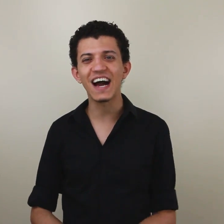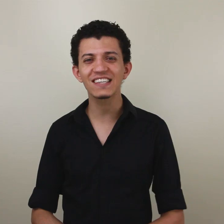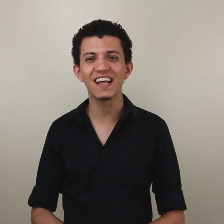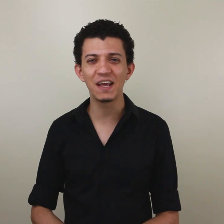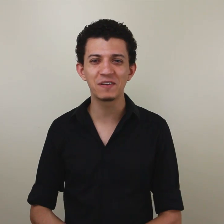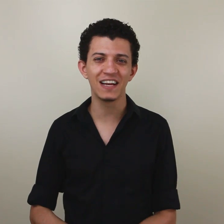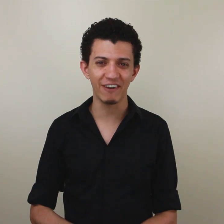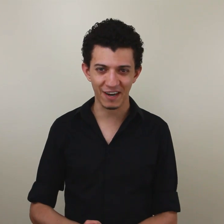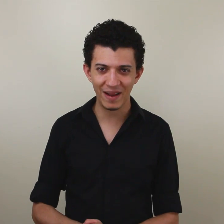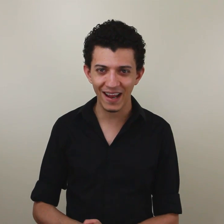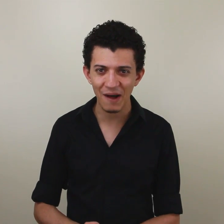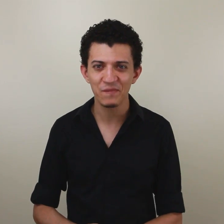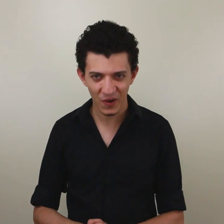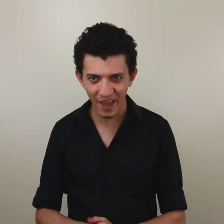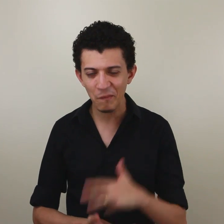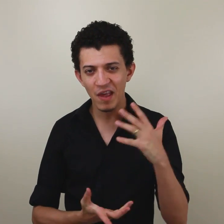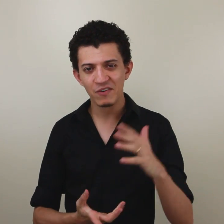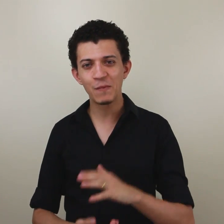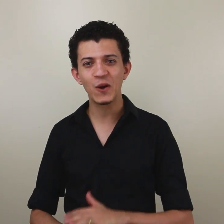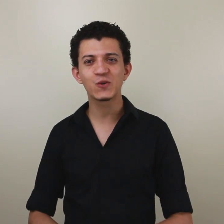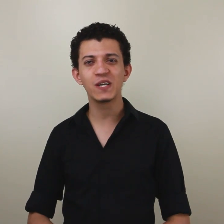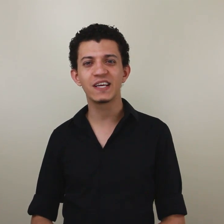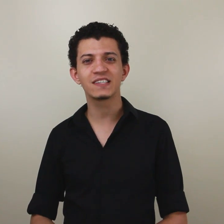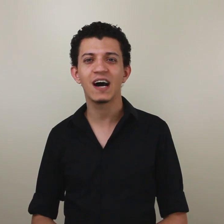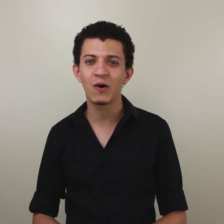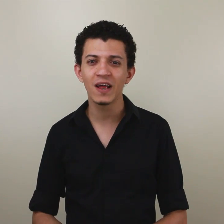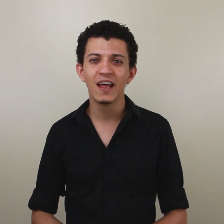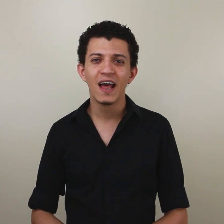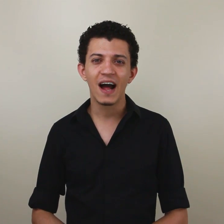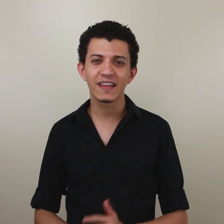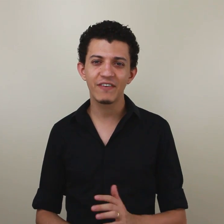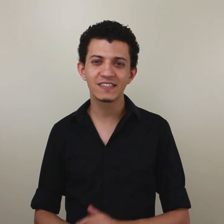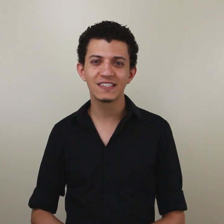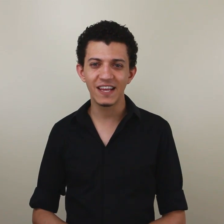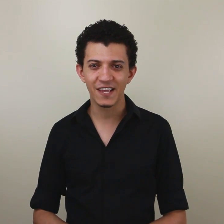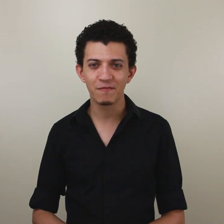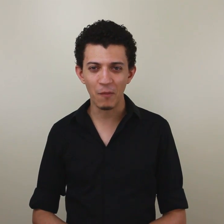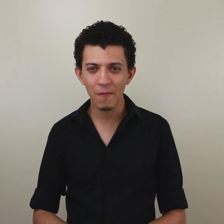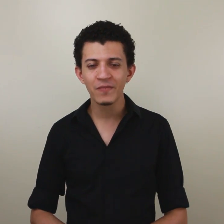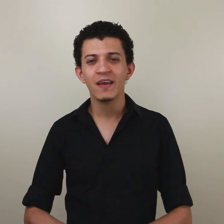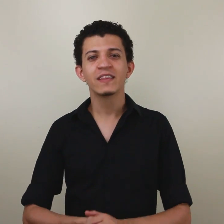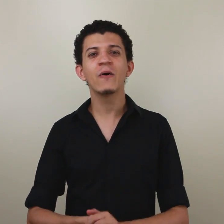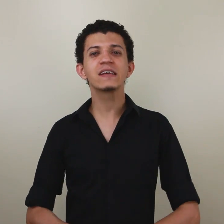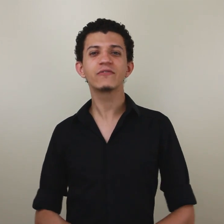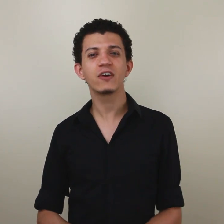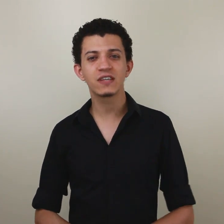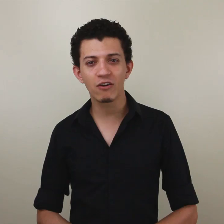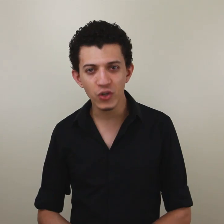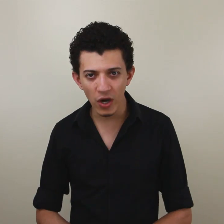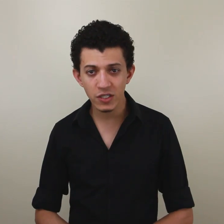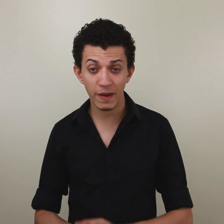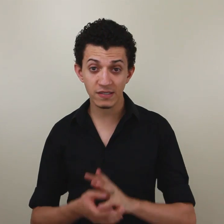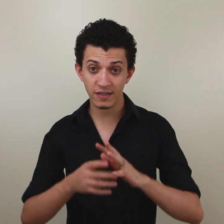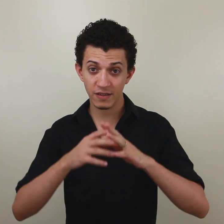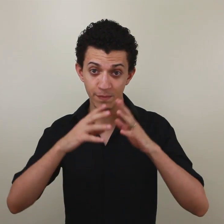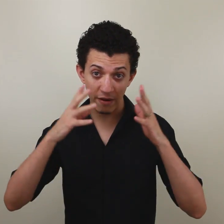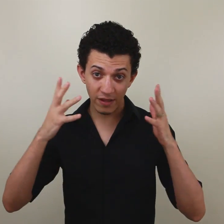sintaxe da Libras ele vai trabalhar lá, ok? Você pode conhecer essa aula através desse link, tá bom? Então essa foi a nossa aula de hoje, espero que